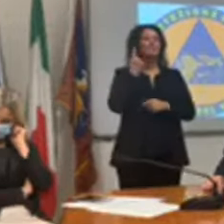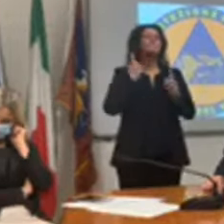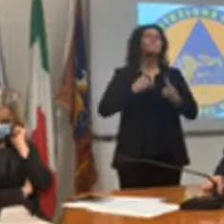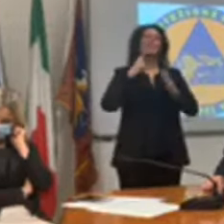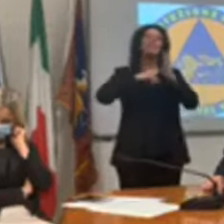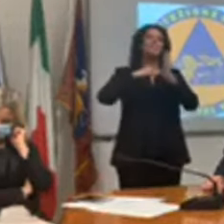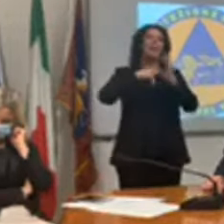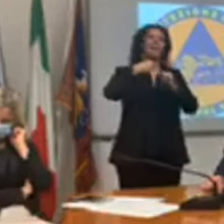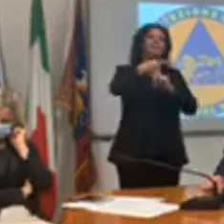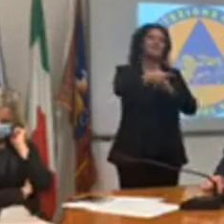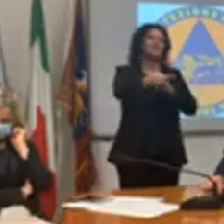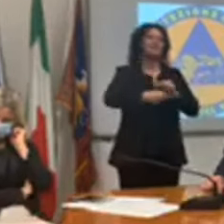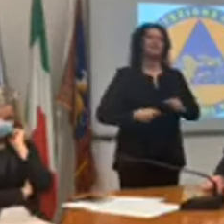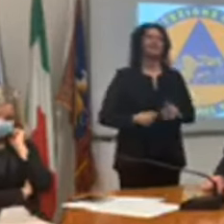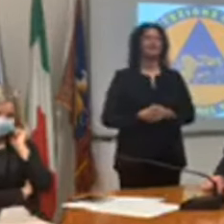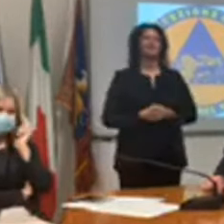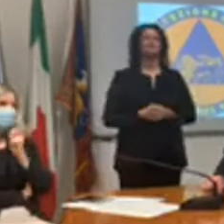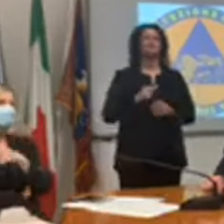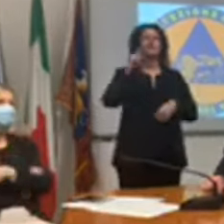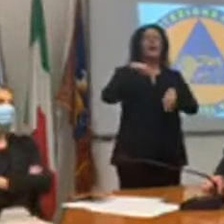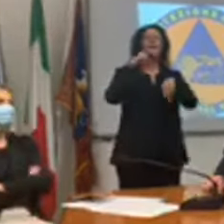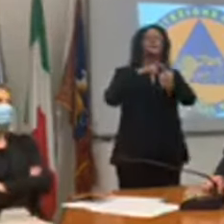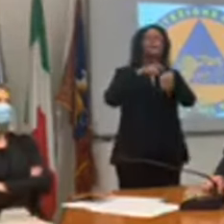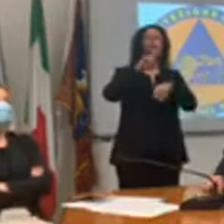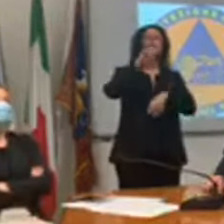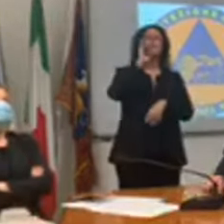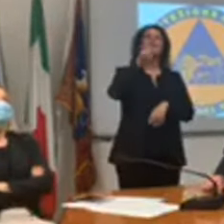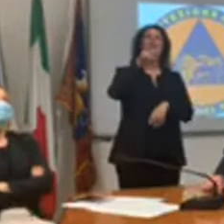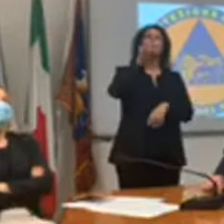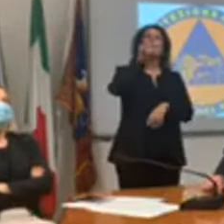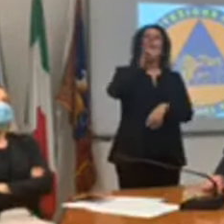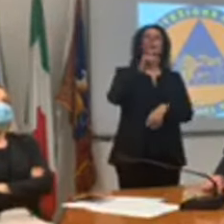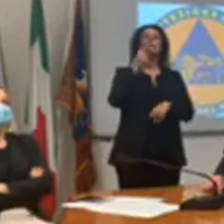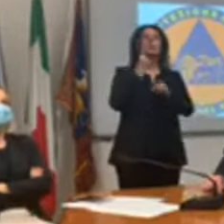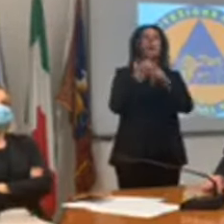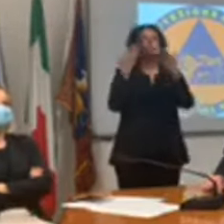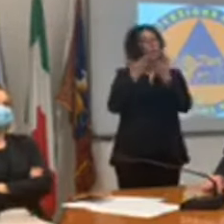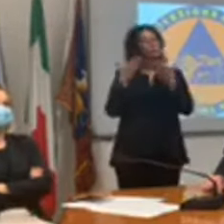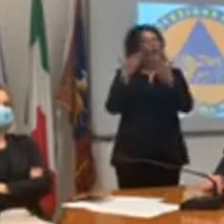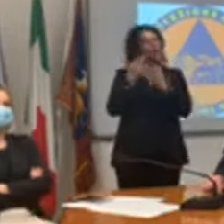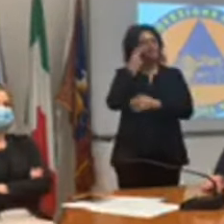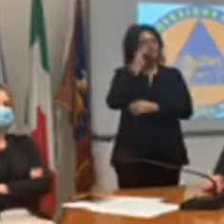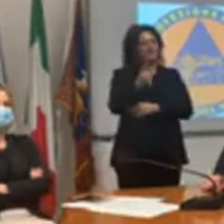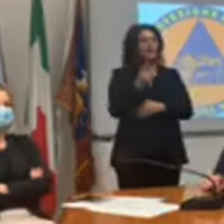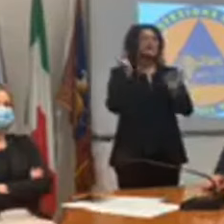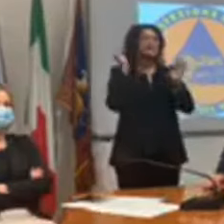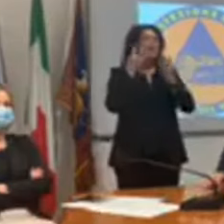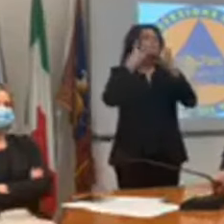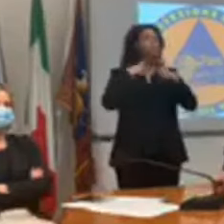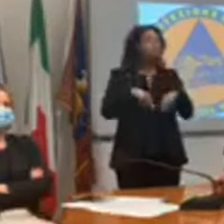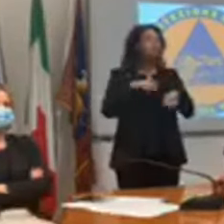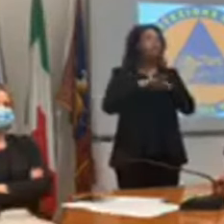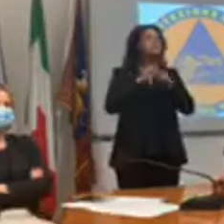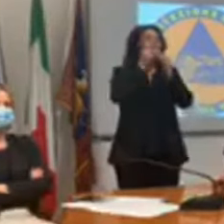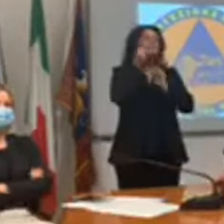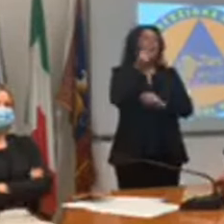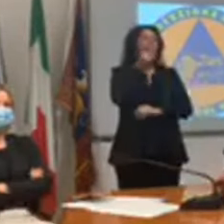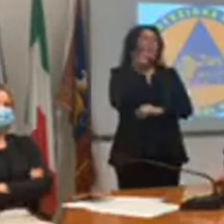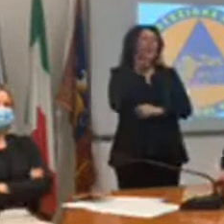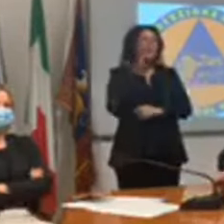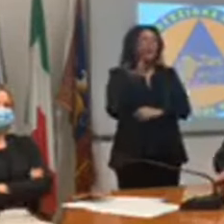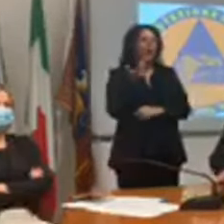deve essere, se deve esserci la concentrazione della saliva, la diluizione, eccetera. Se funzionasse quella della saliva, capite che uno dà una leccata